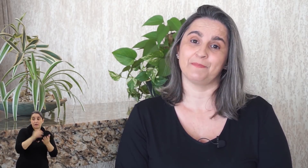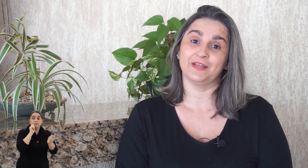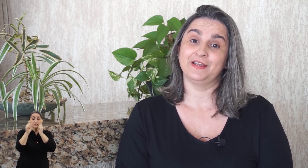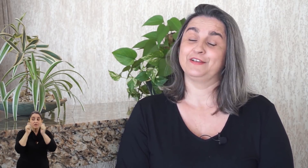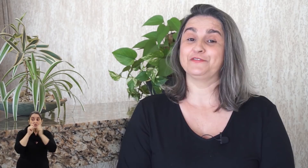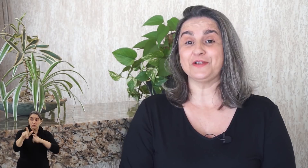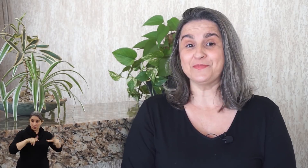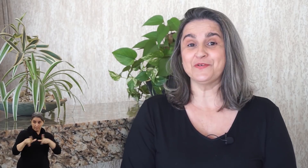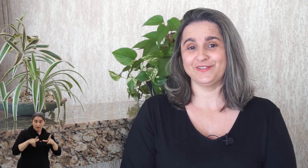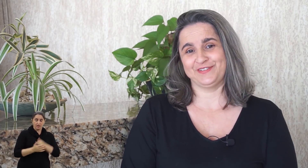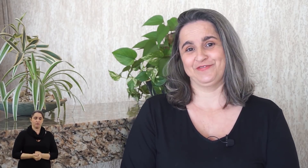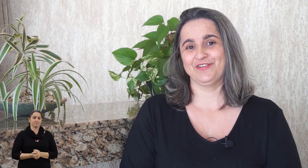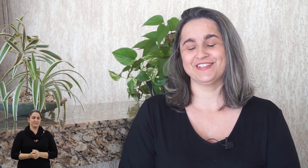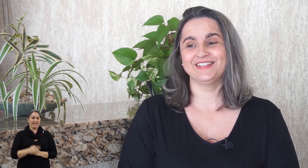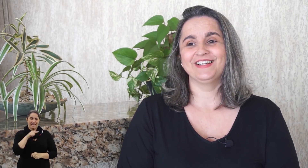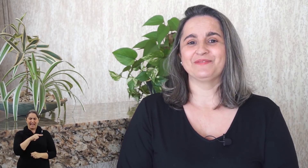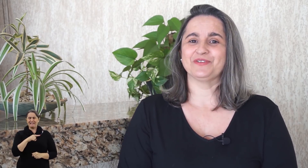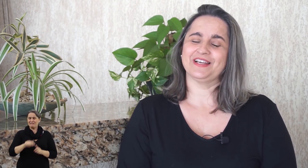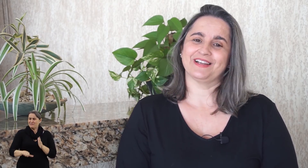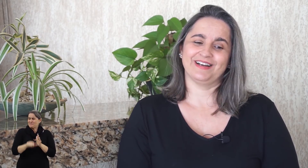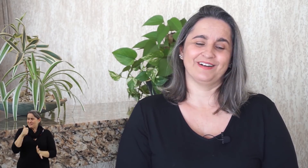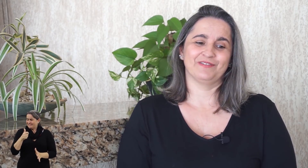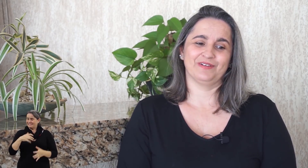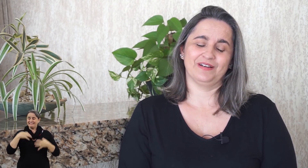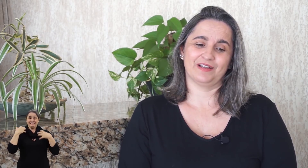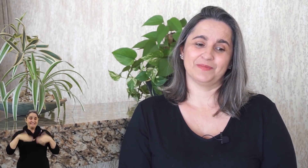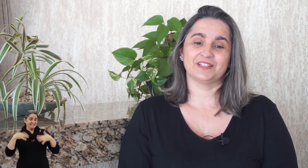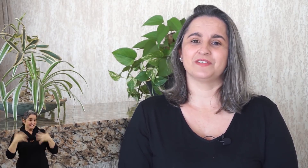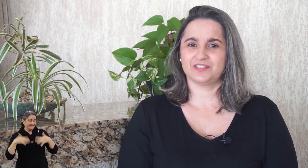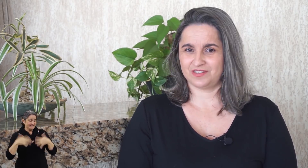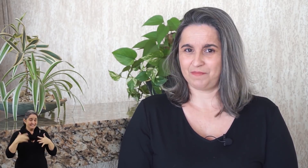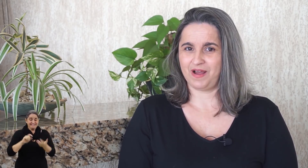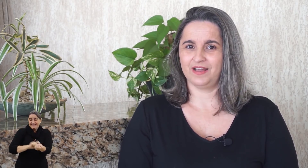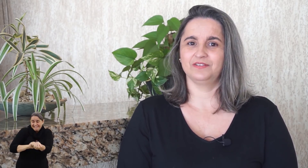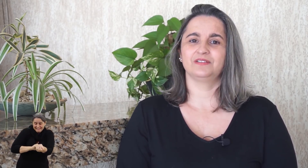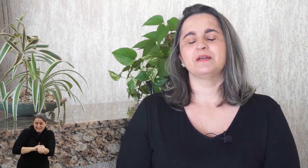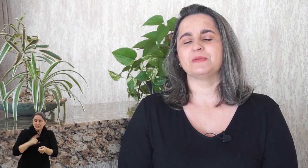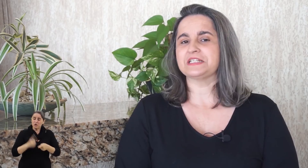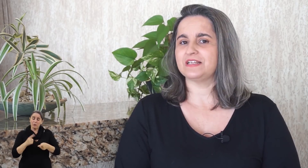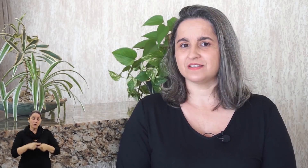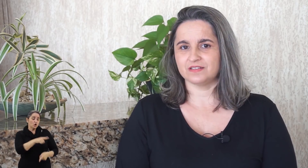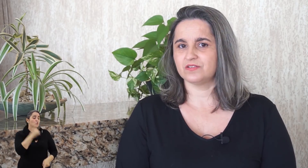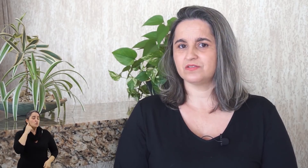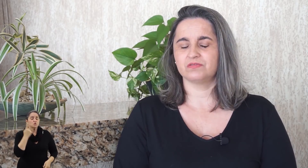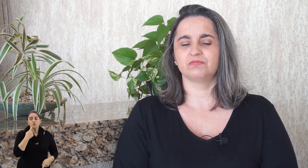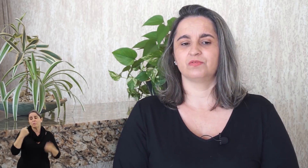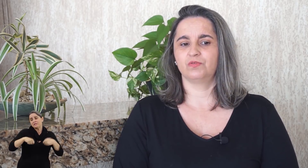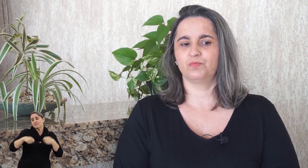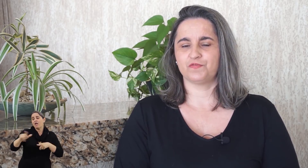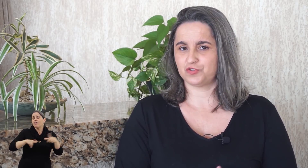entrevista. Eu fiquei muito nervosa porque era uma entrevista de trabalho, mas graças a